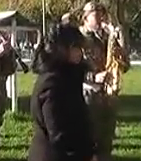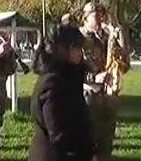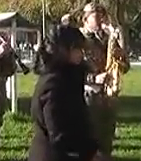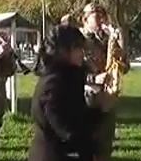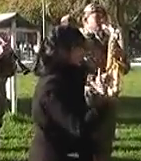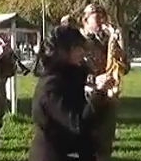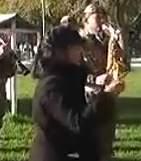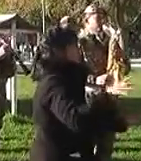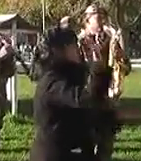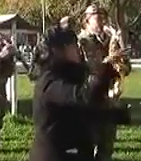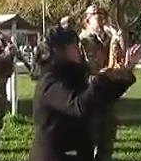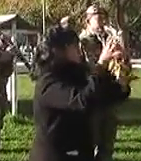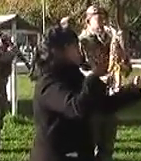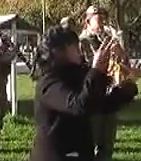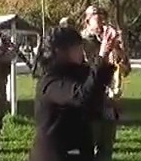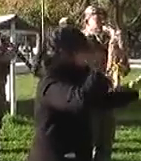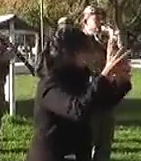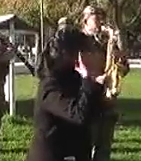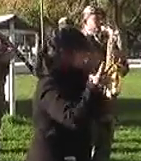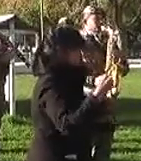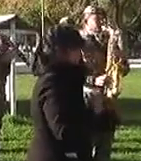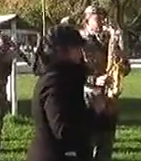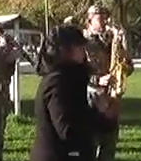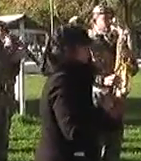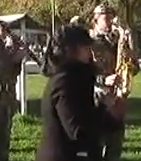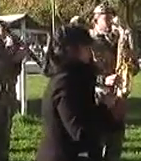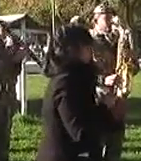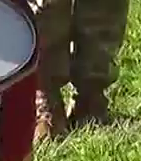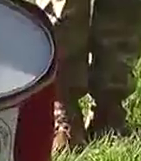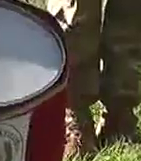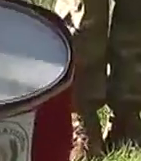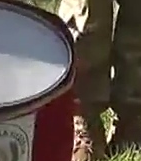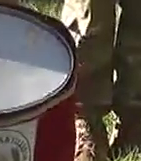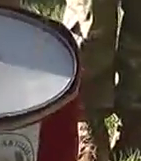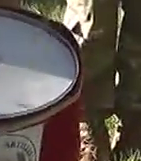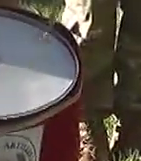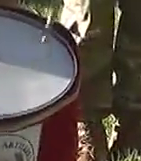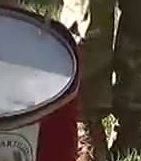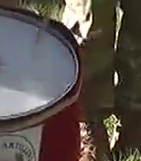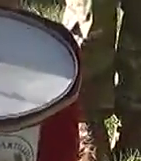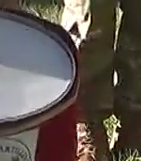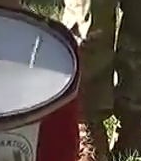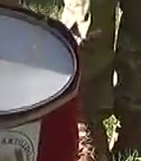para así convocar entusiasmo guerrero, reflejando en una marcha militar.